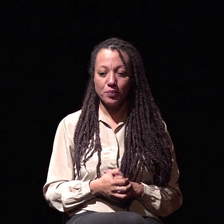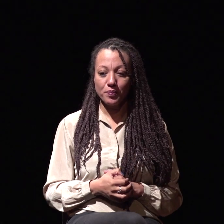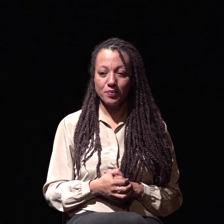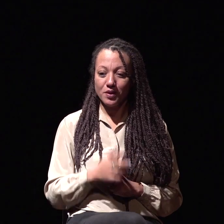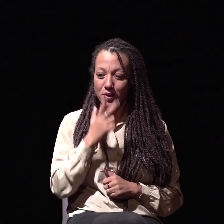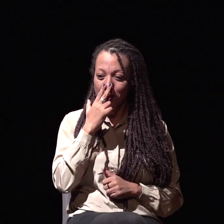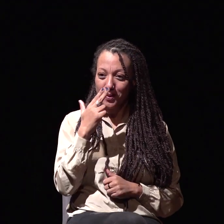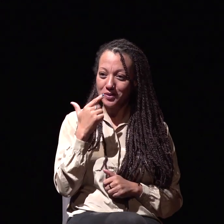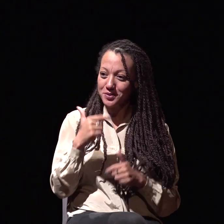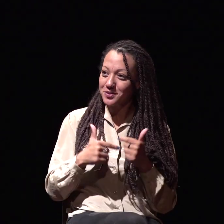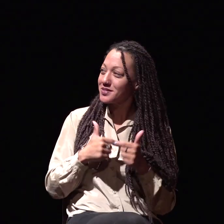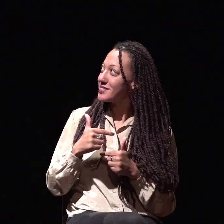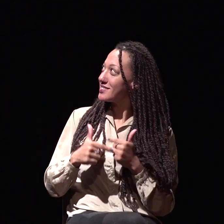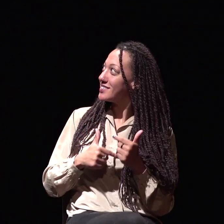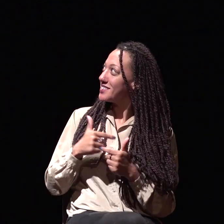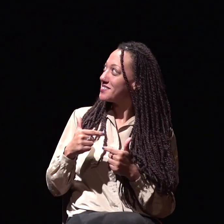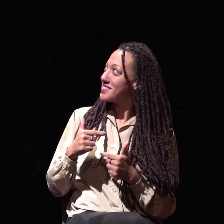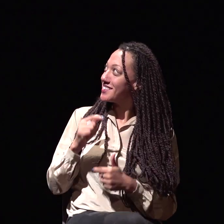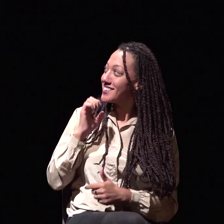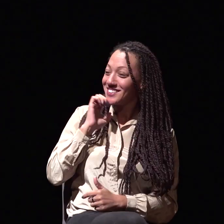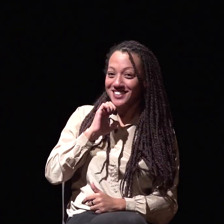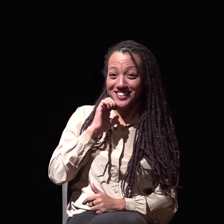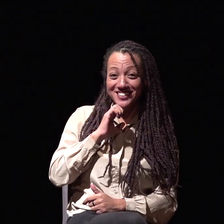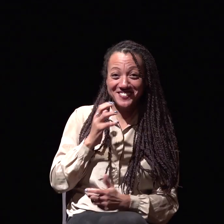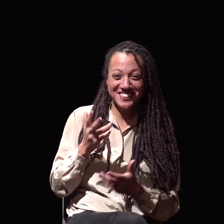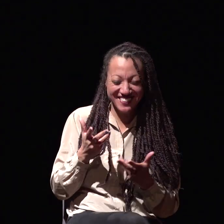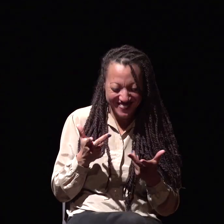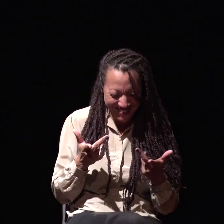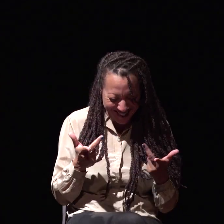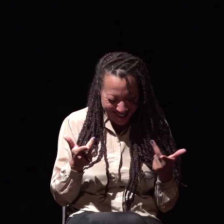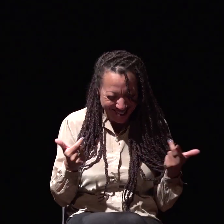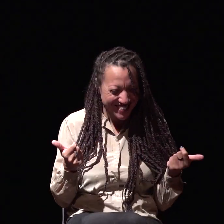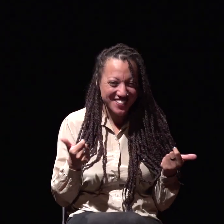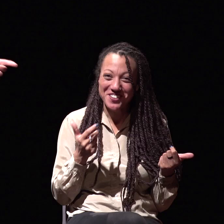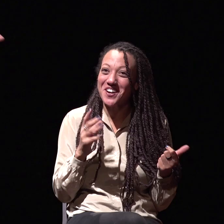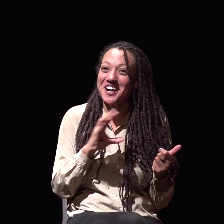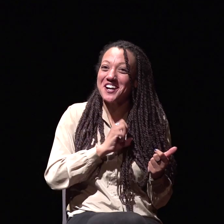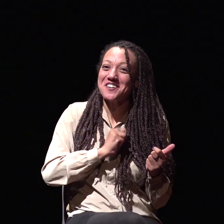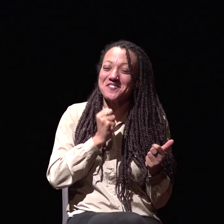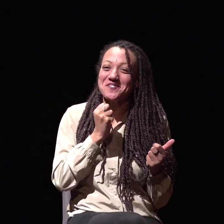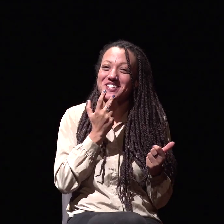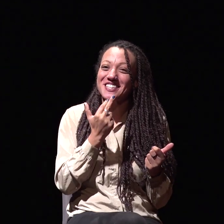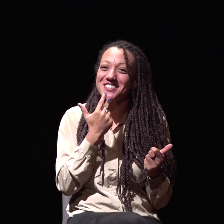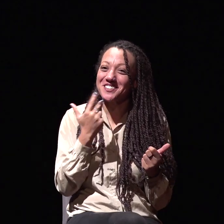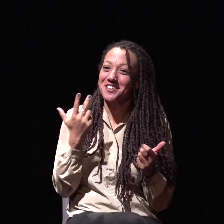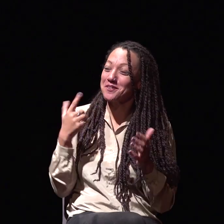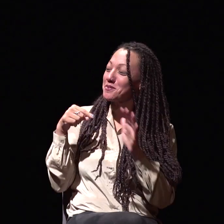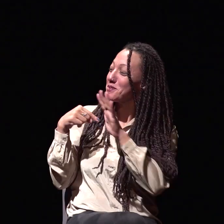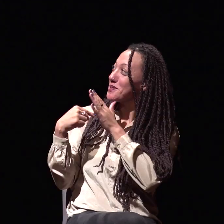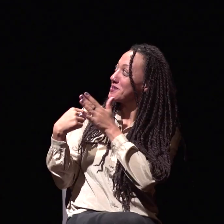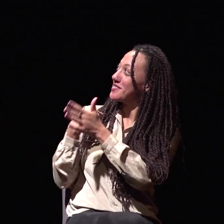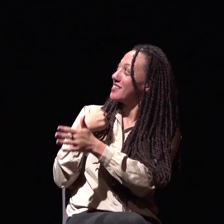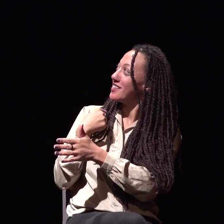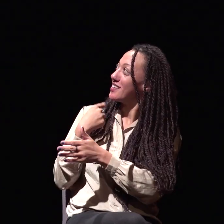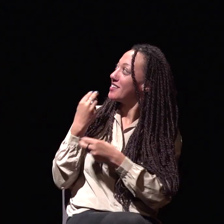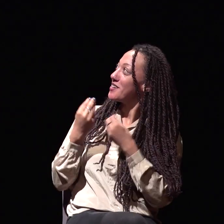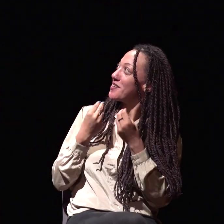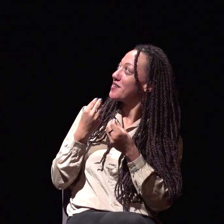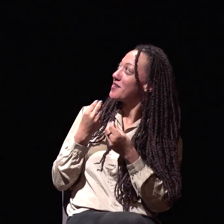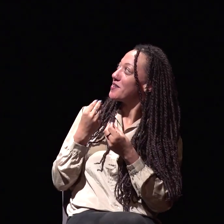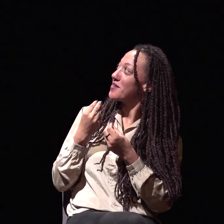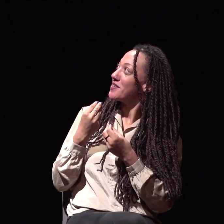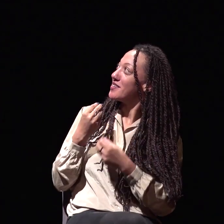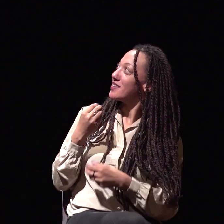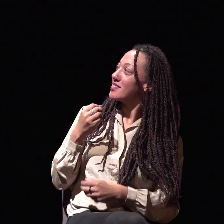Eu acho o trabalho da Érica fantástico. Eu adoro línguas. Eu gostaria de perguntar a ela como é que se